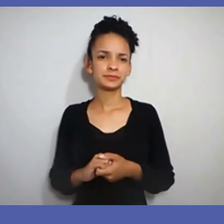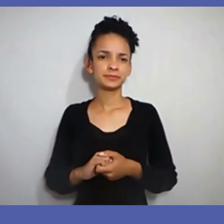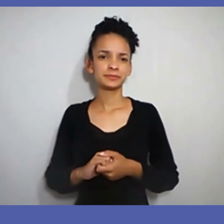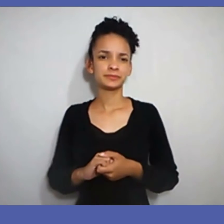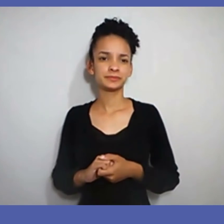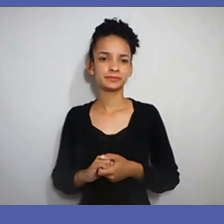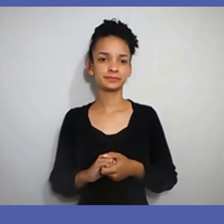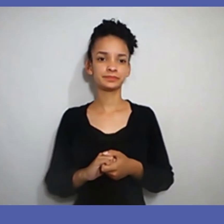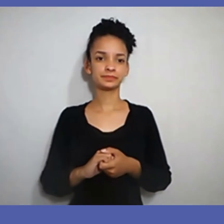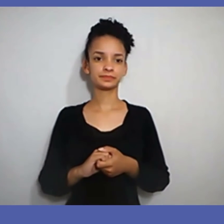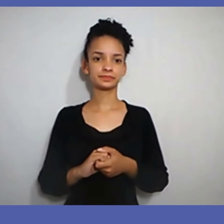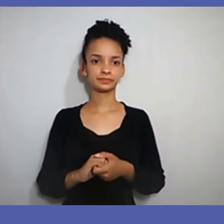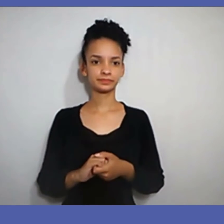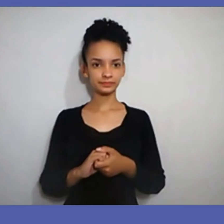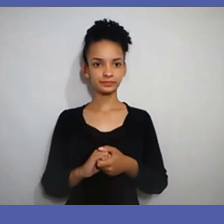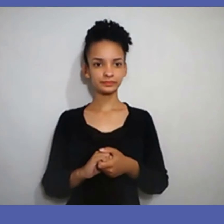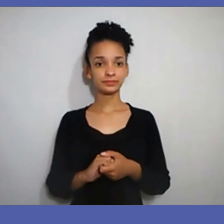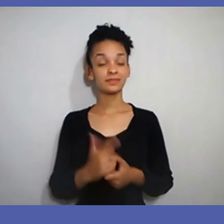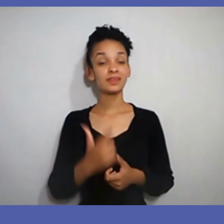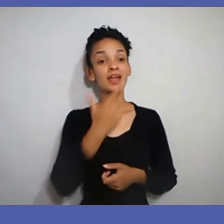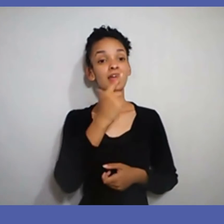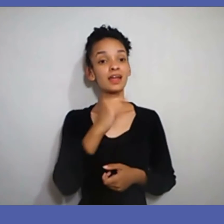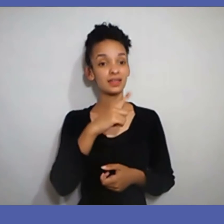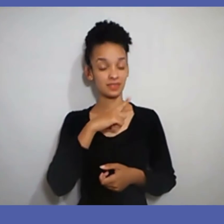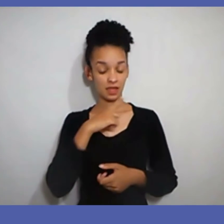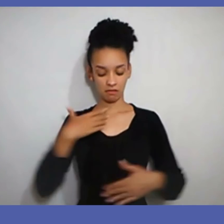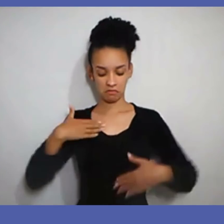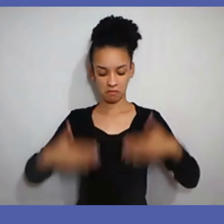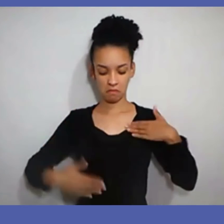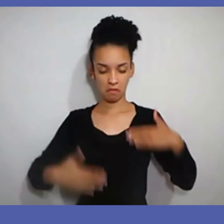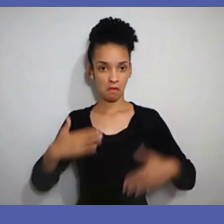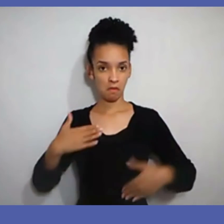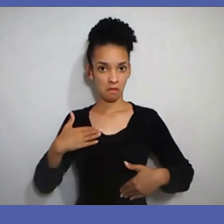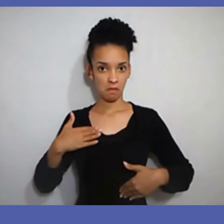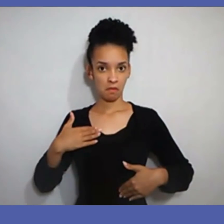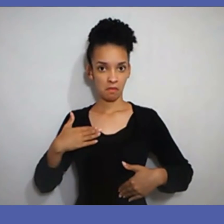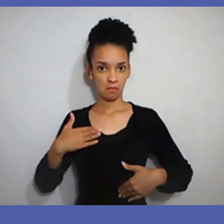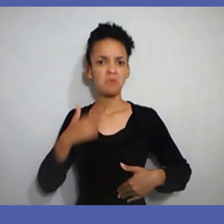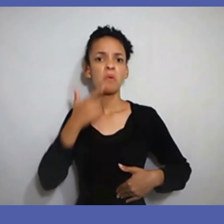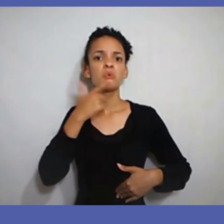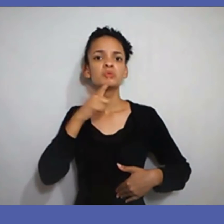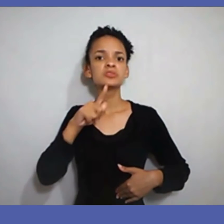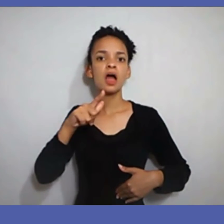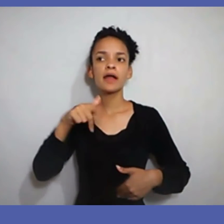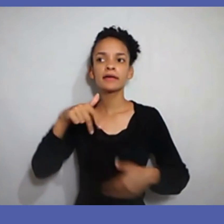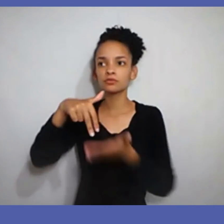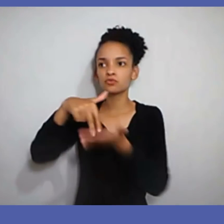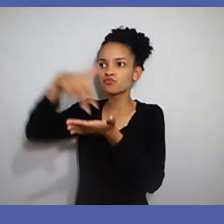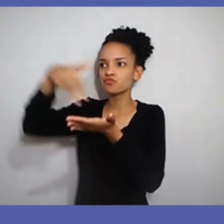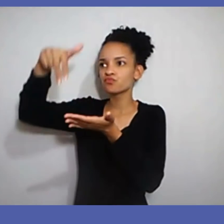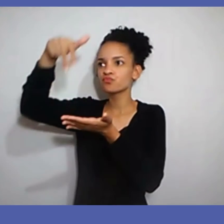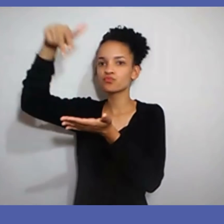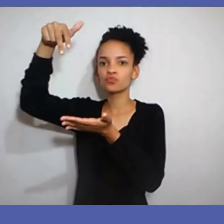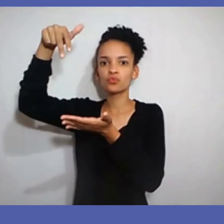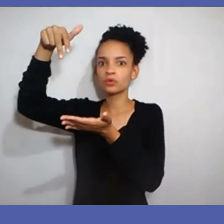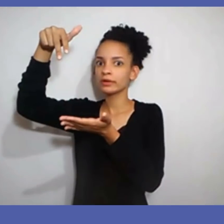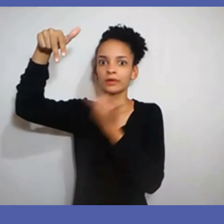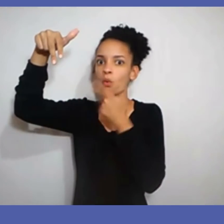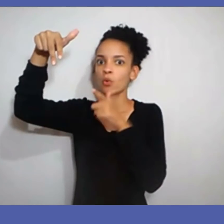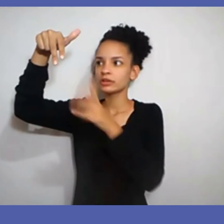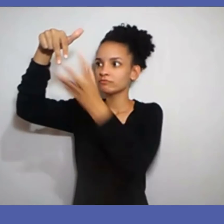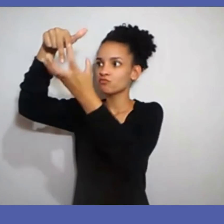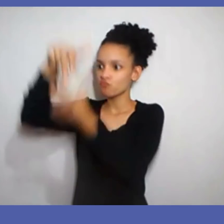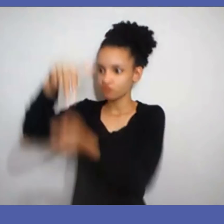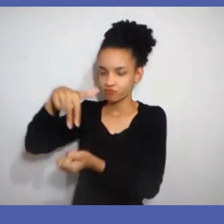tem esse corpo que é matéria, pode ficar no ar. A gravidade puxa, né? E você